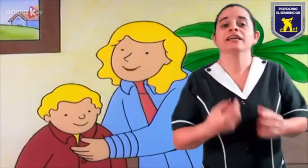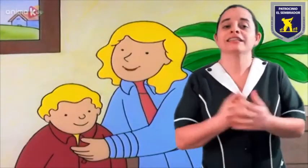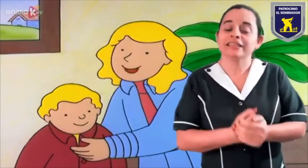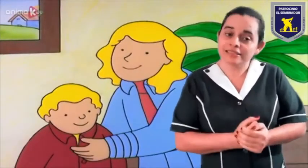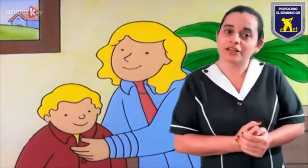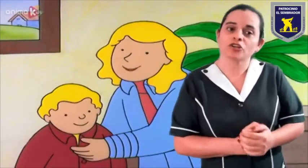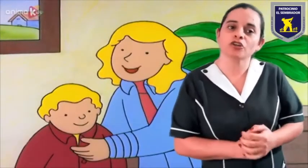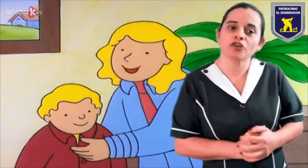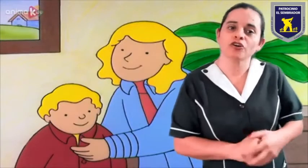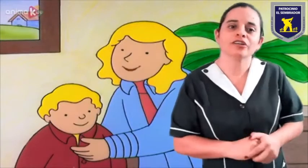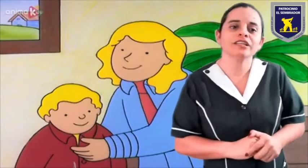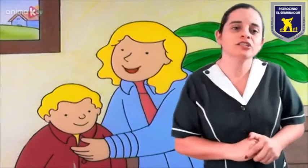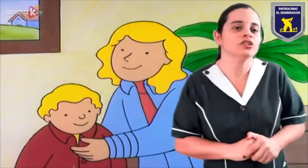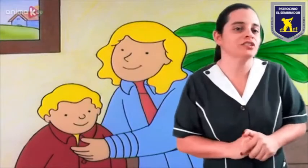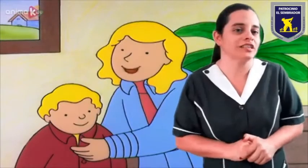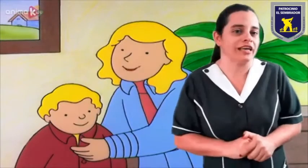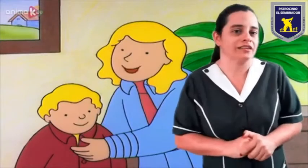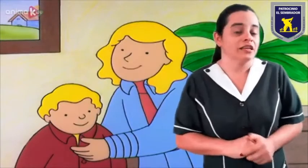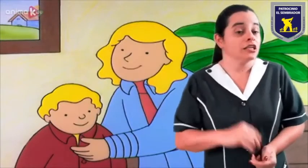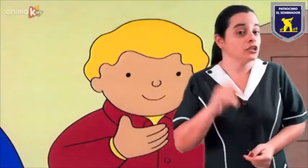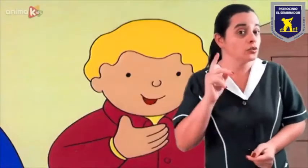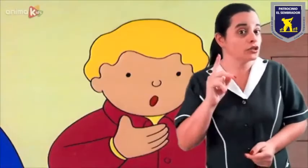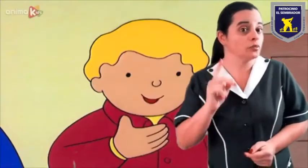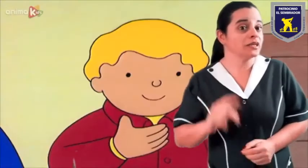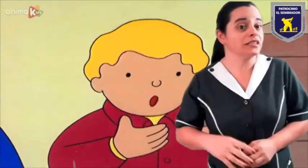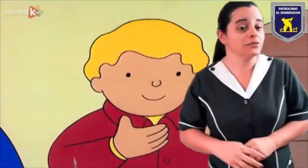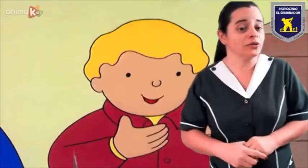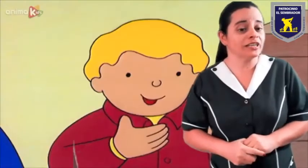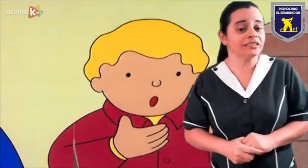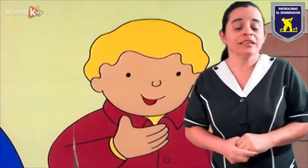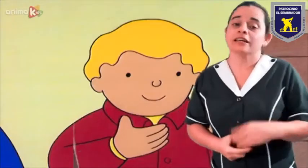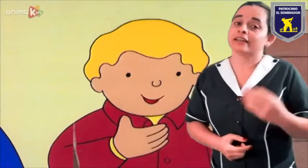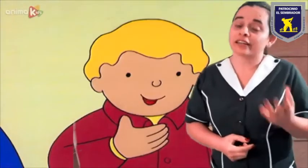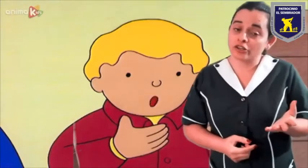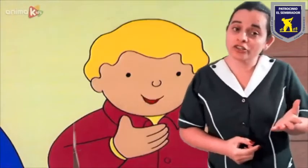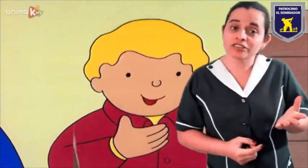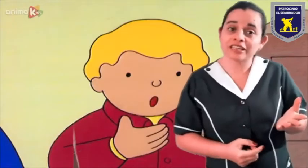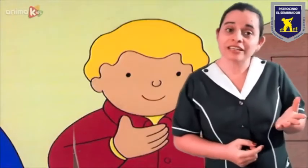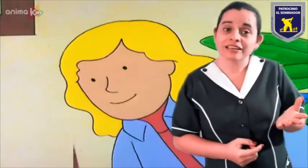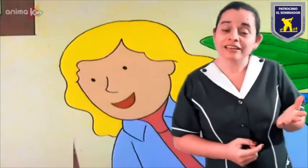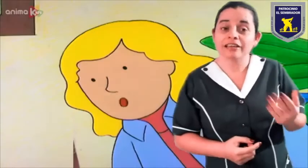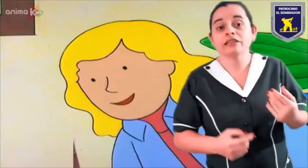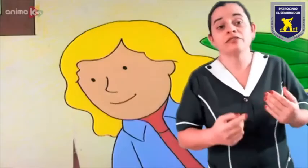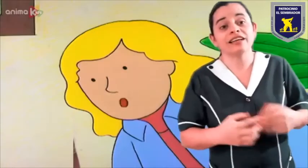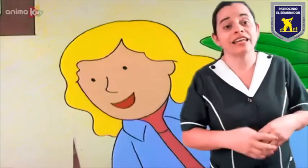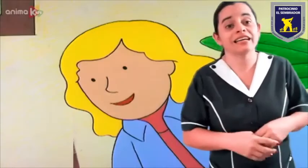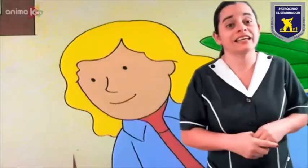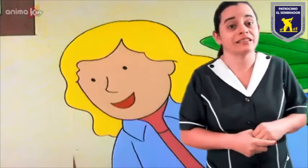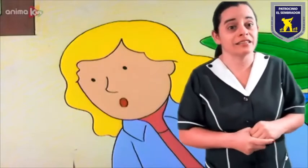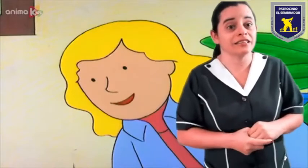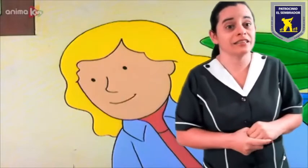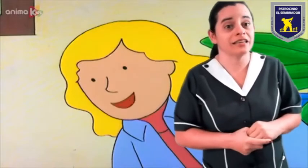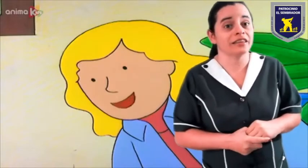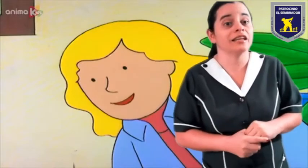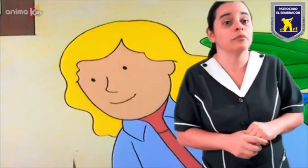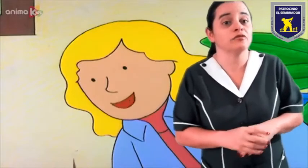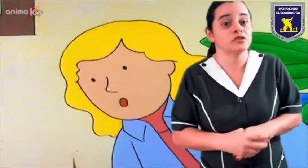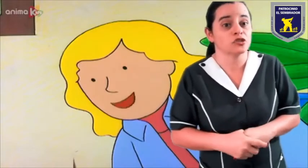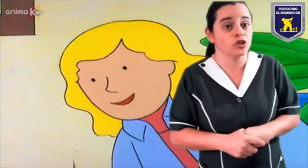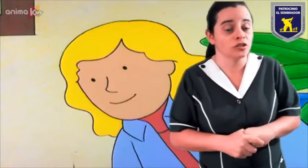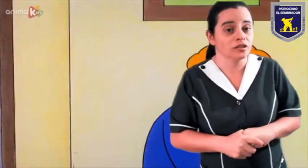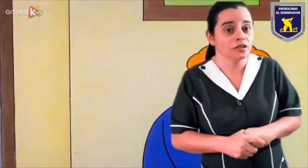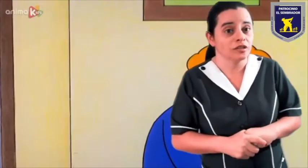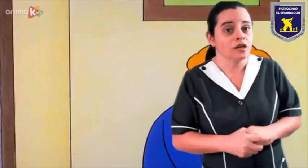corresponde desarrollo y sociedad y nuestro objetivo es reconocer e identificar las características de